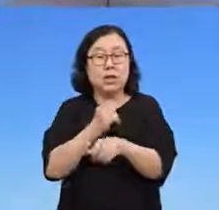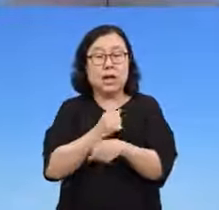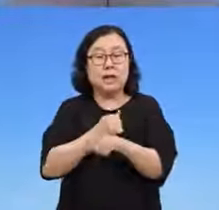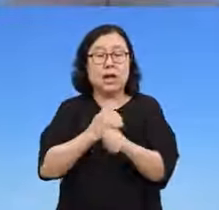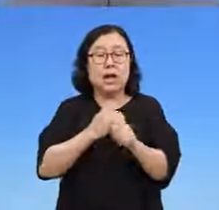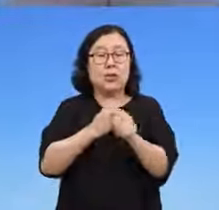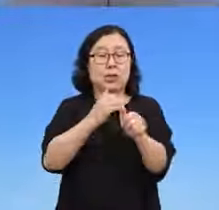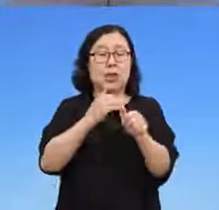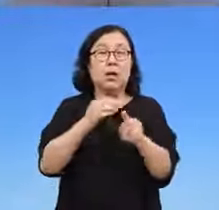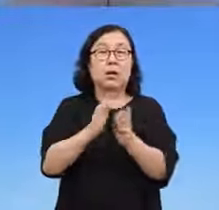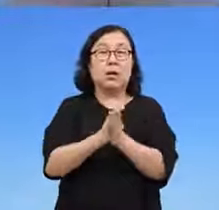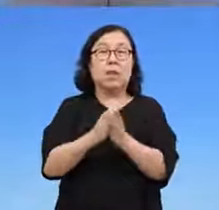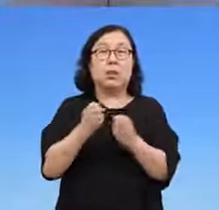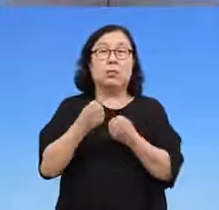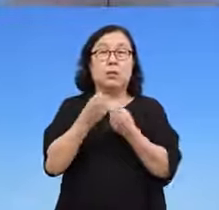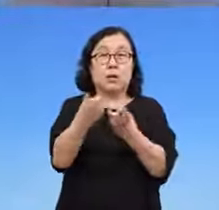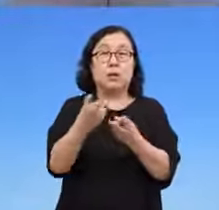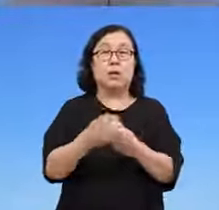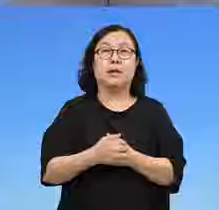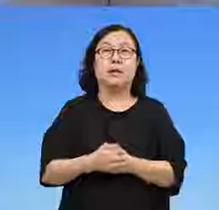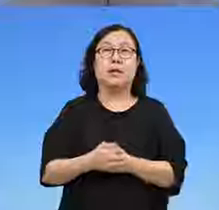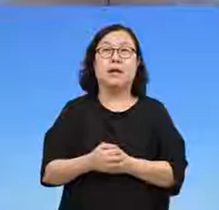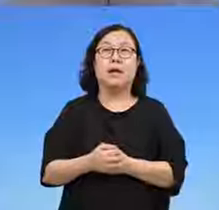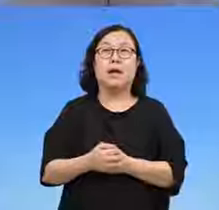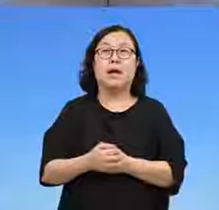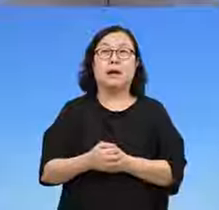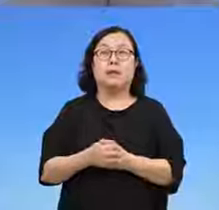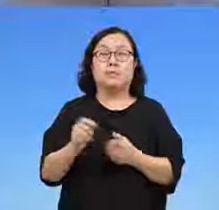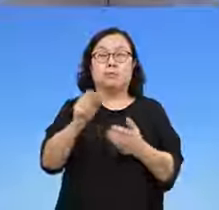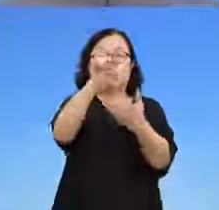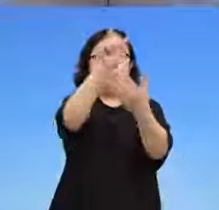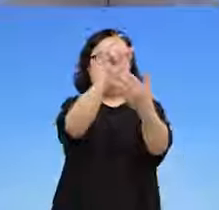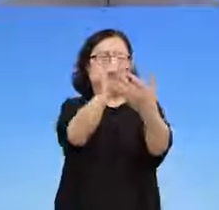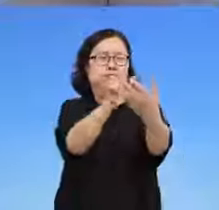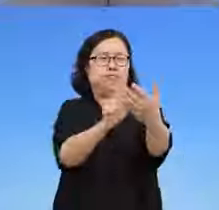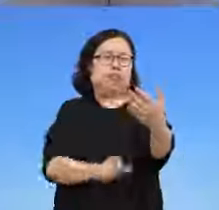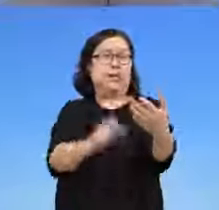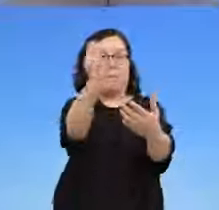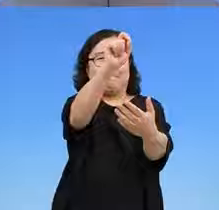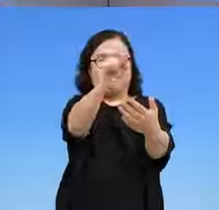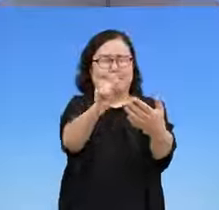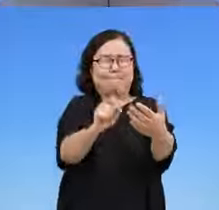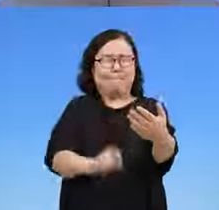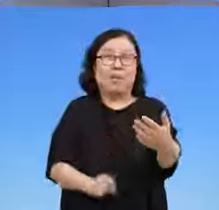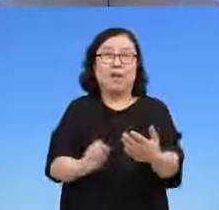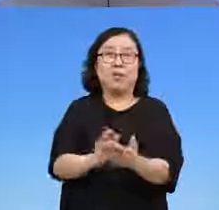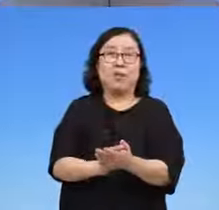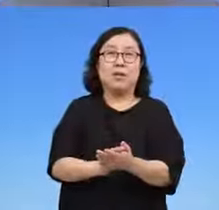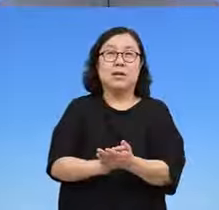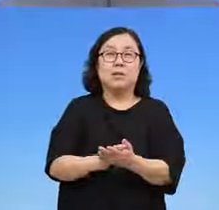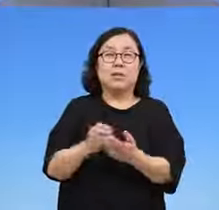정리를 해서 보내달라 그래가지고 제가 좀 기왕에 그래서 쫙 보내줬어요.